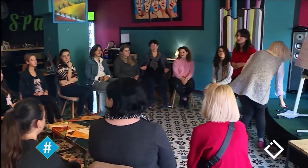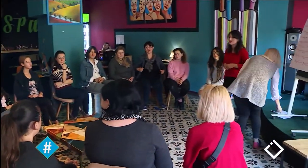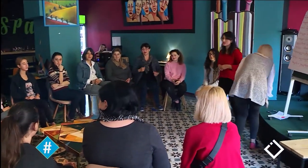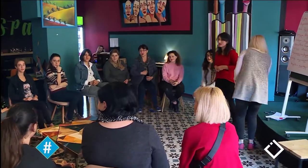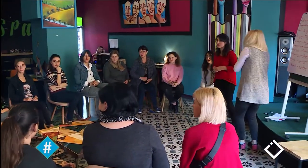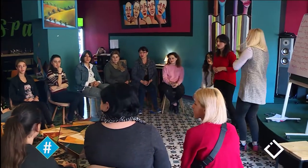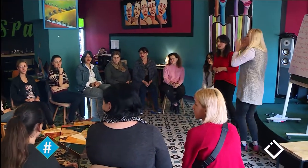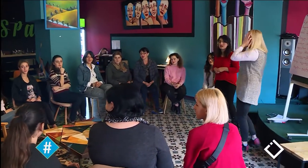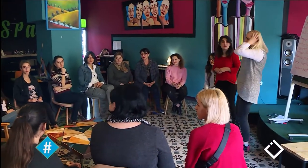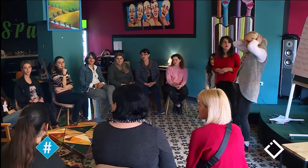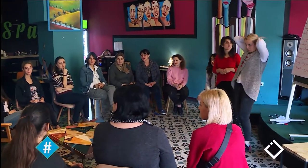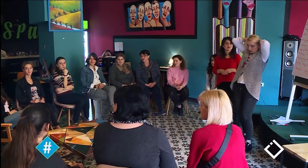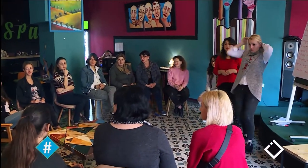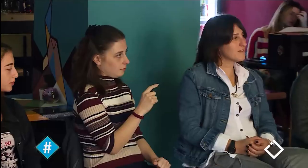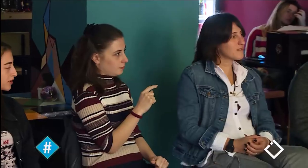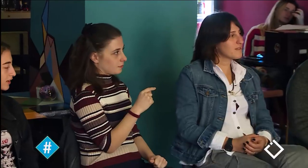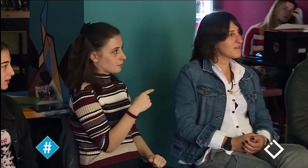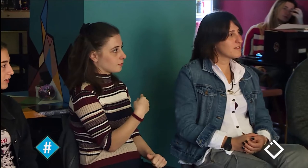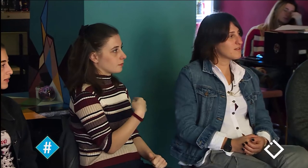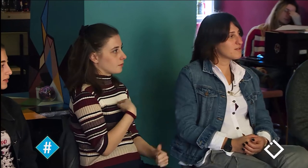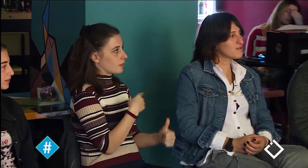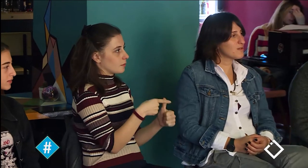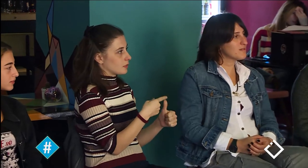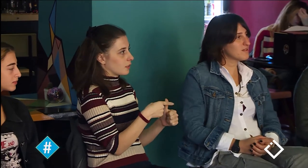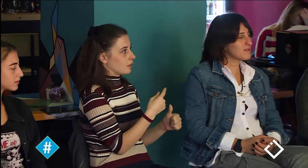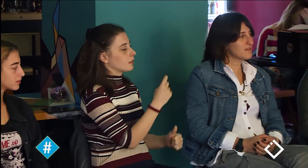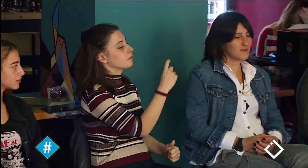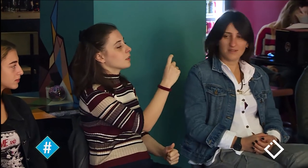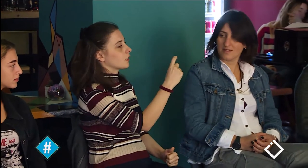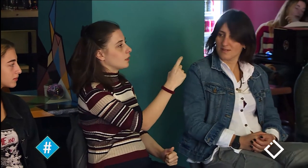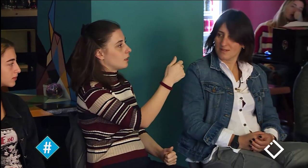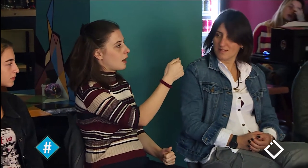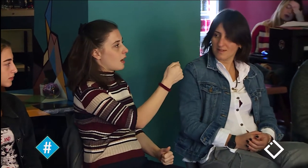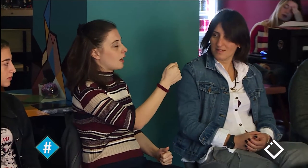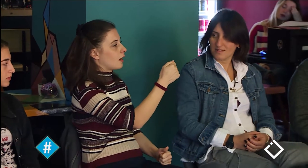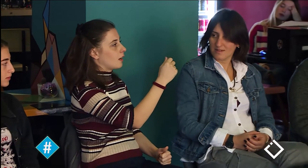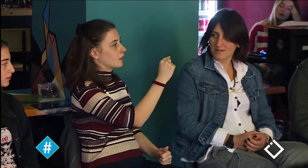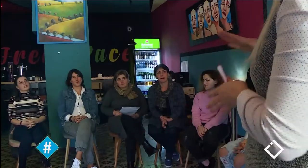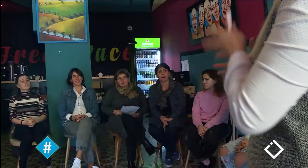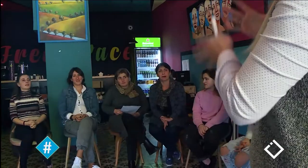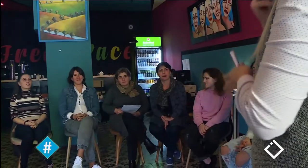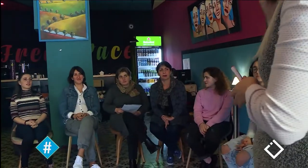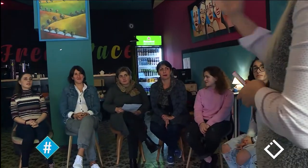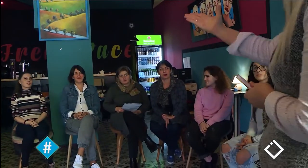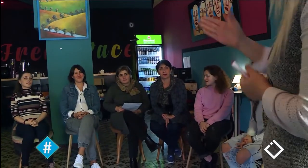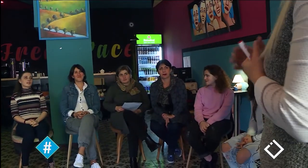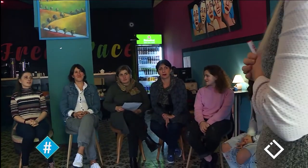დაწესებულების წარმომადგენლების მონაწილეობა ჟესტური ენის შესწავლის პროცესში აუცილებელია, თუმცა არანაკლებ მნიშვნელოვანია